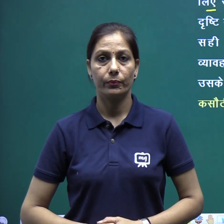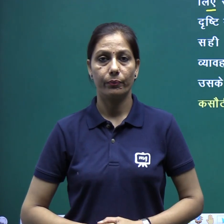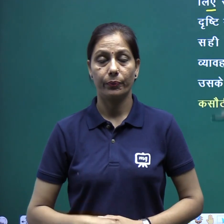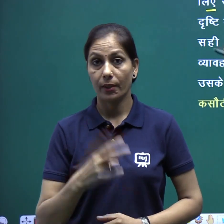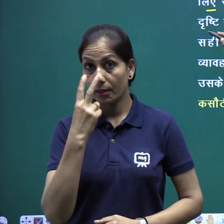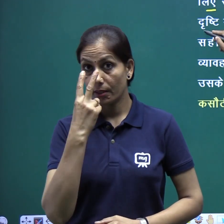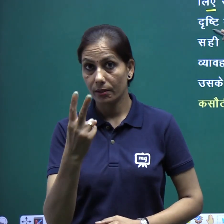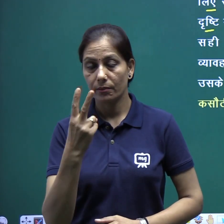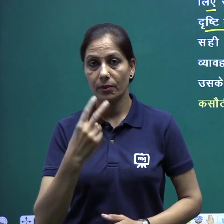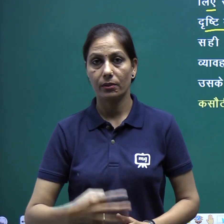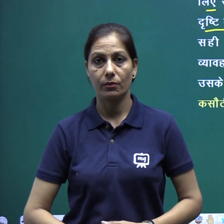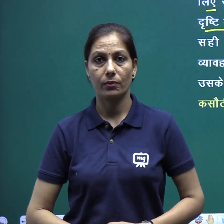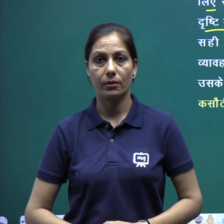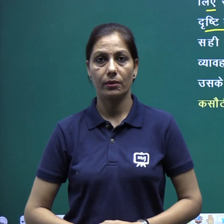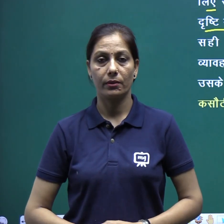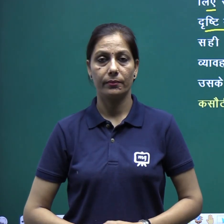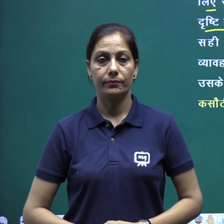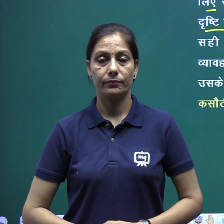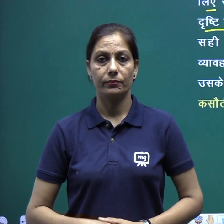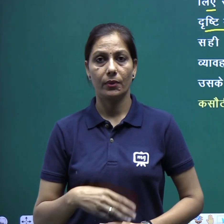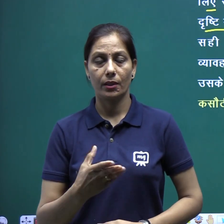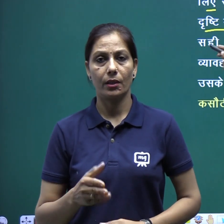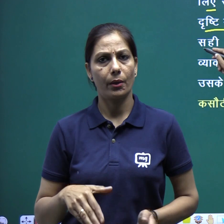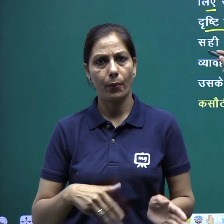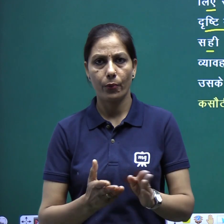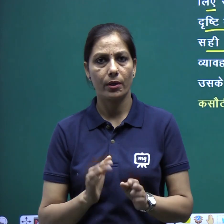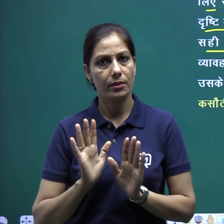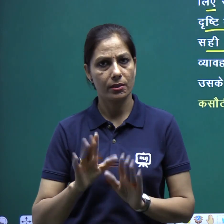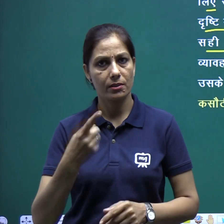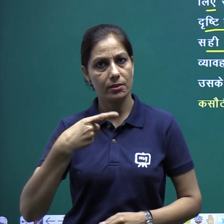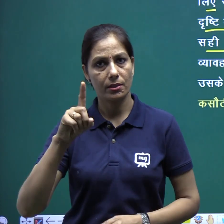दृष्टि में रखते हुए यही मार्ग सही है,